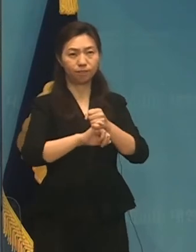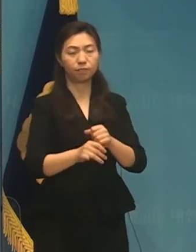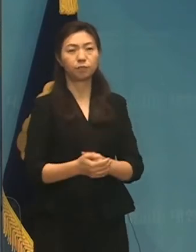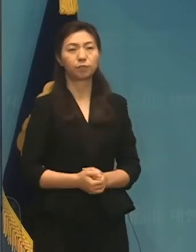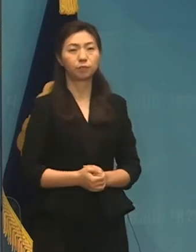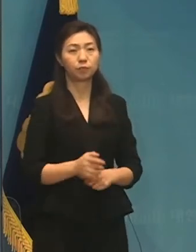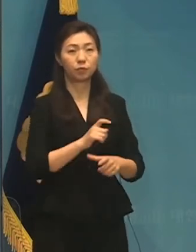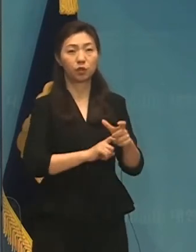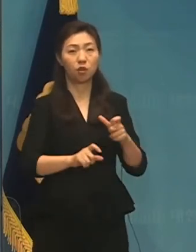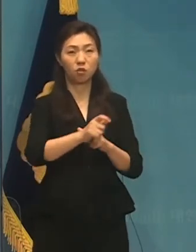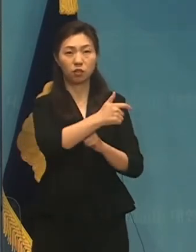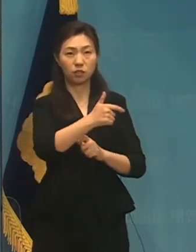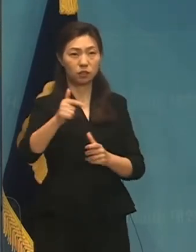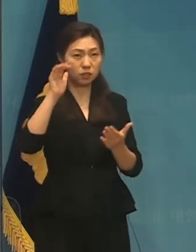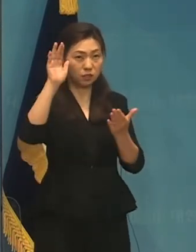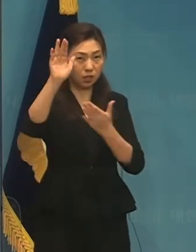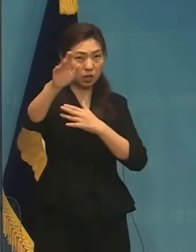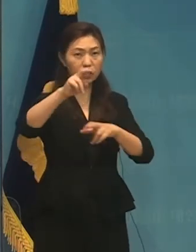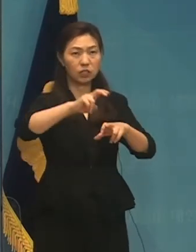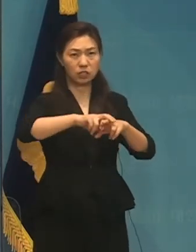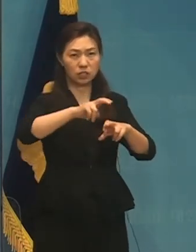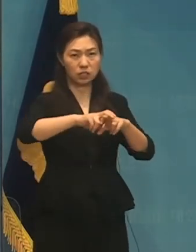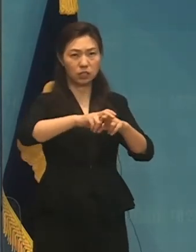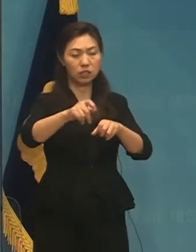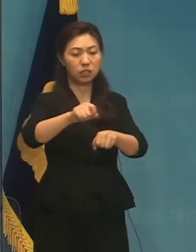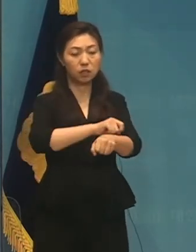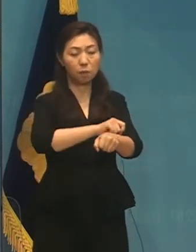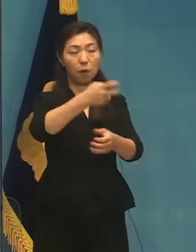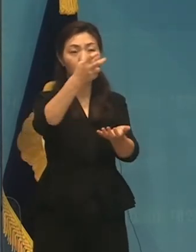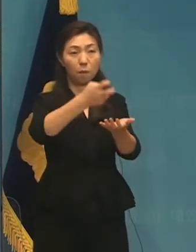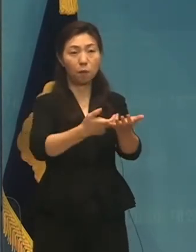더 큰 내일 일자리 특별법을 만들어